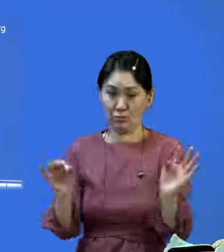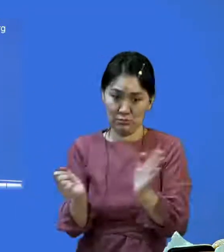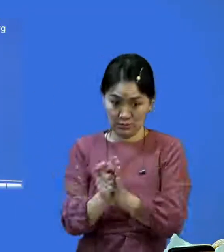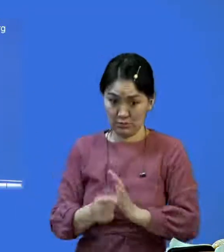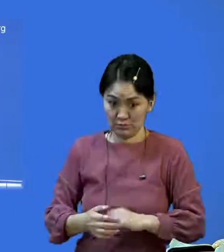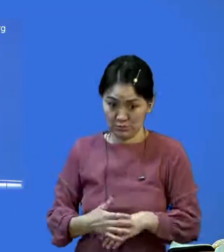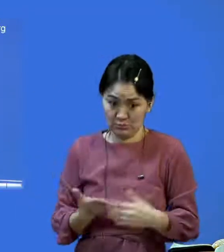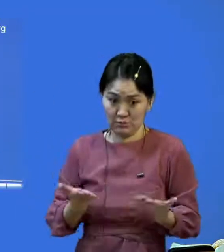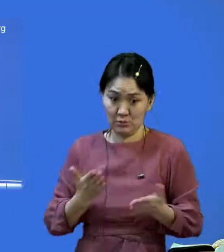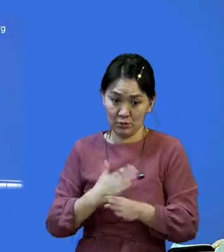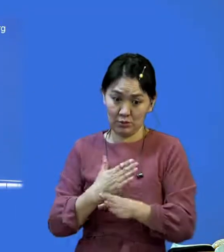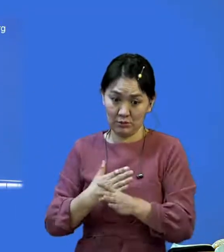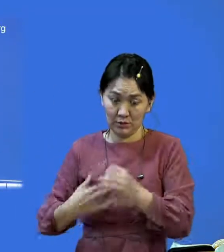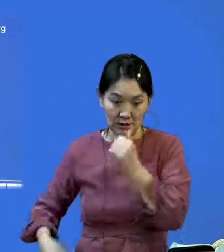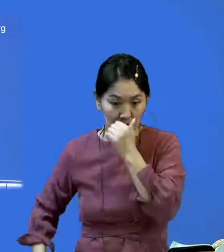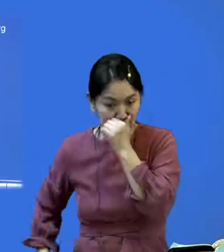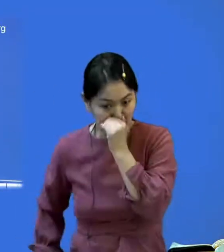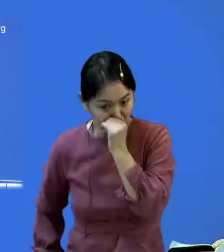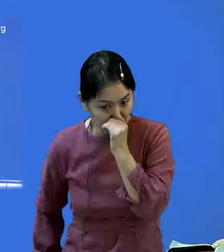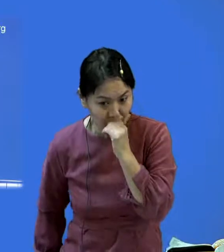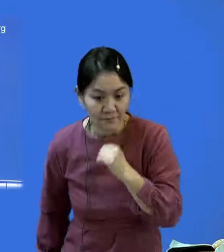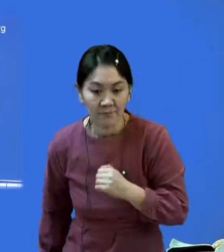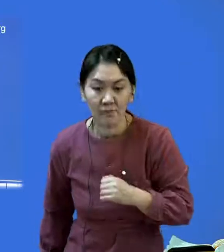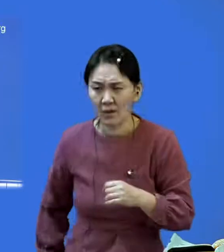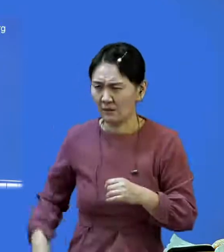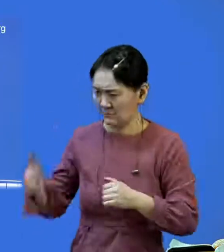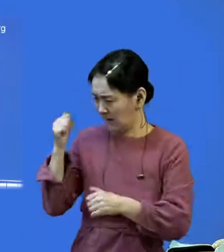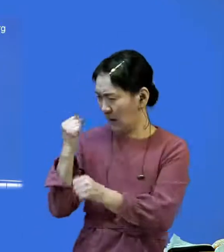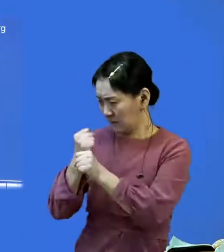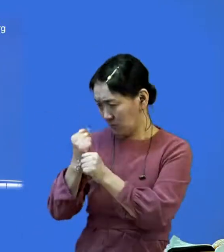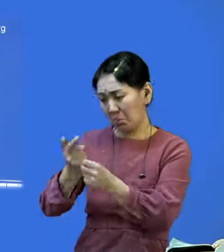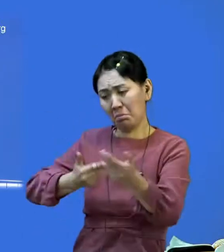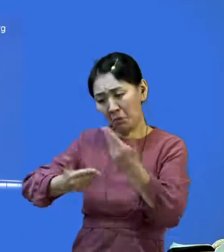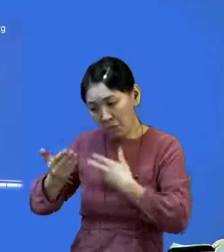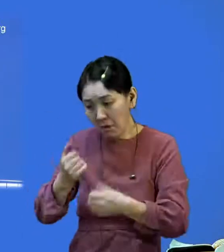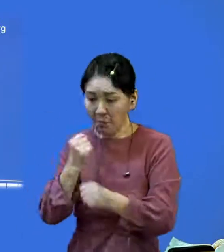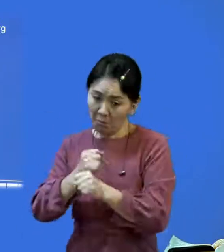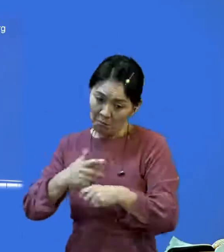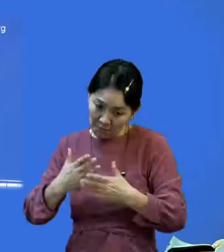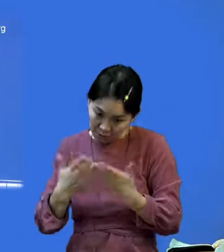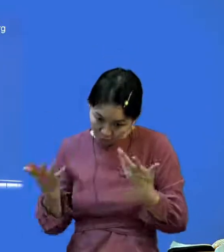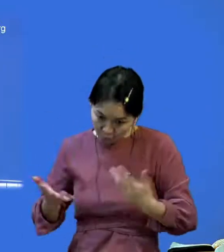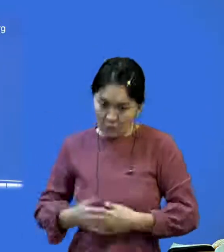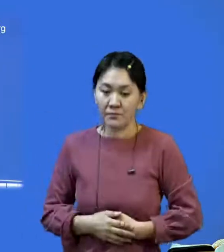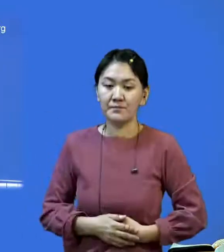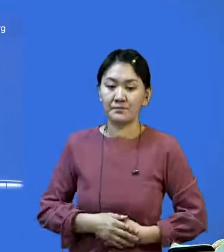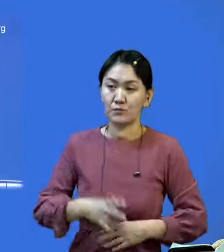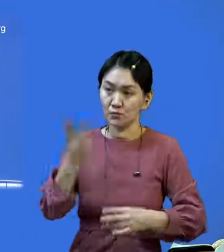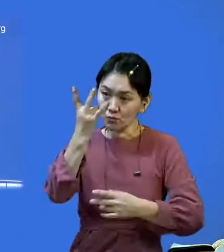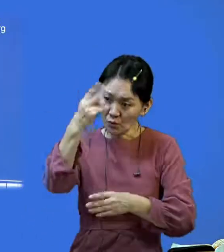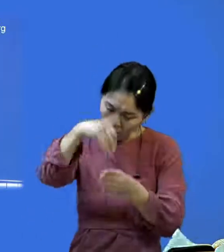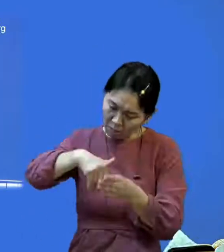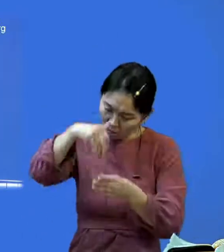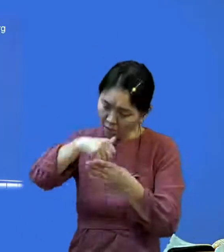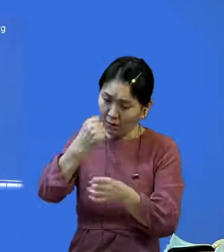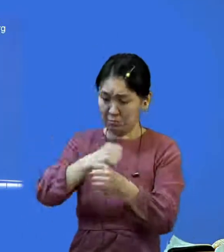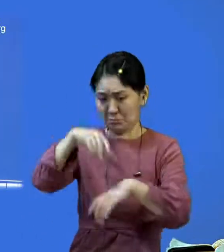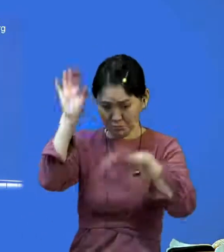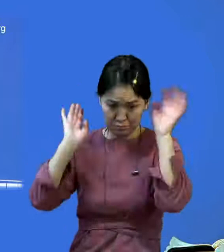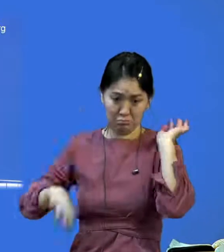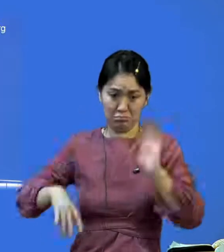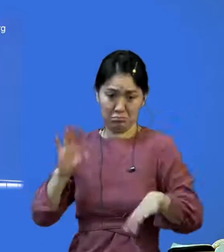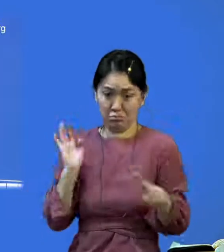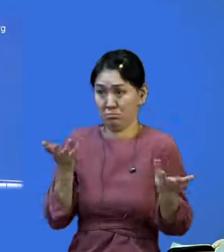үгүй чи. Тийм ээ, тогтмол ажил хийдэг гэсэн бай, наймаа хийдэг гэсэн бай, тийм ээ. Ногоо тарьдаг байсан ч хамаагүй шүү